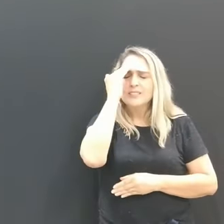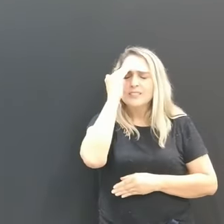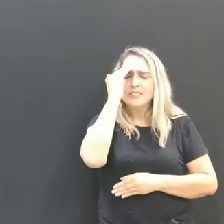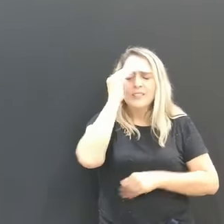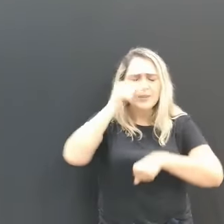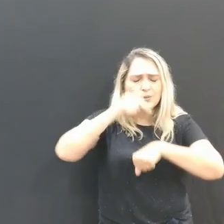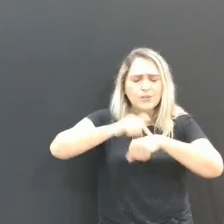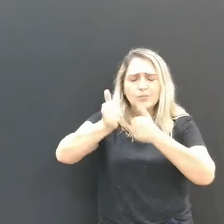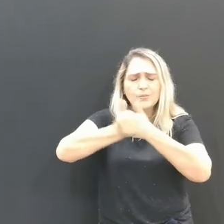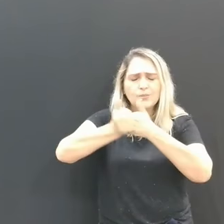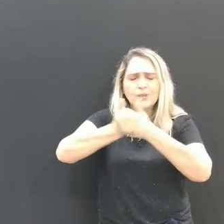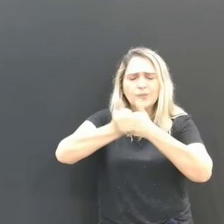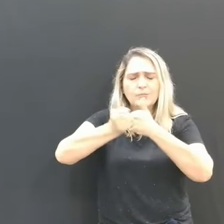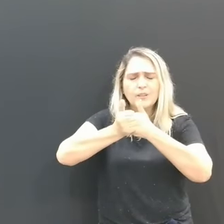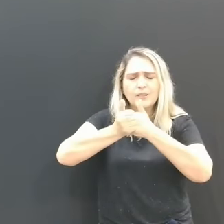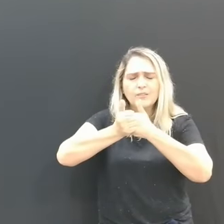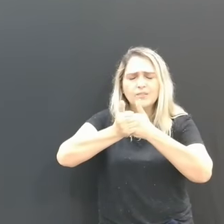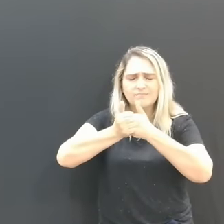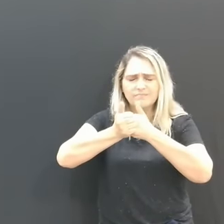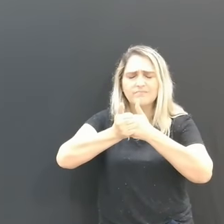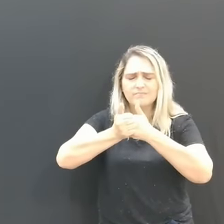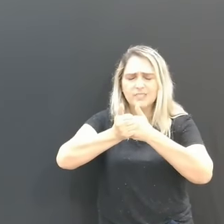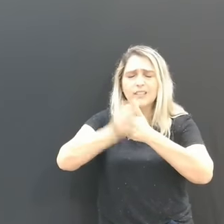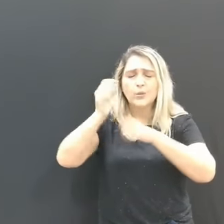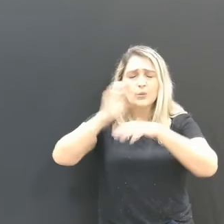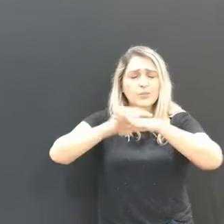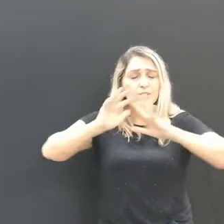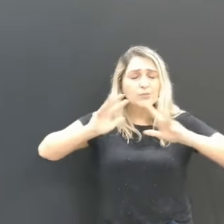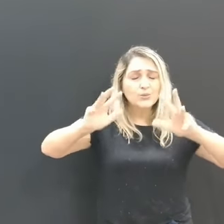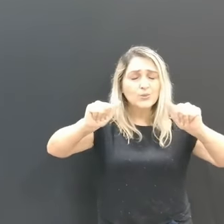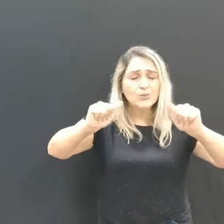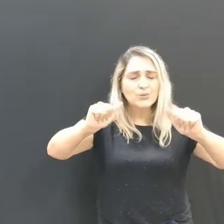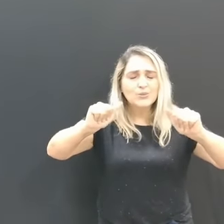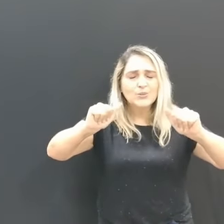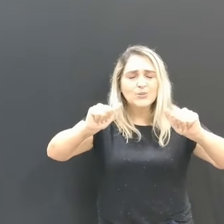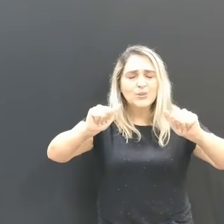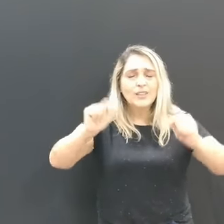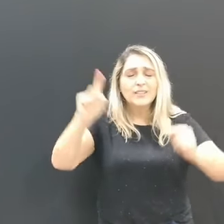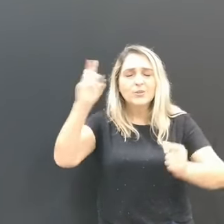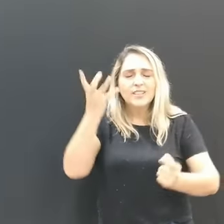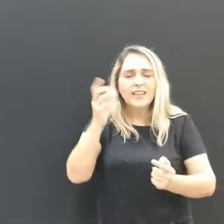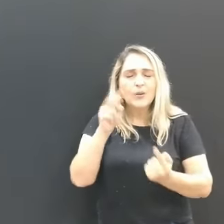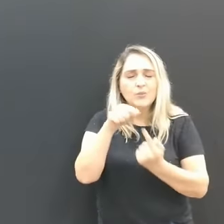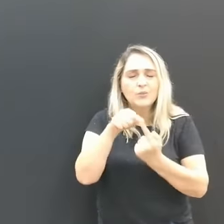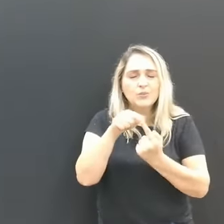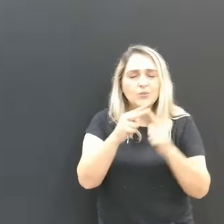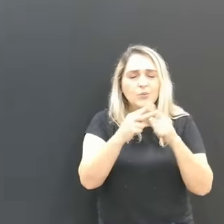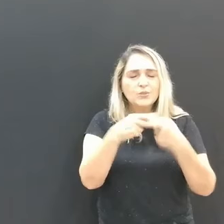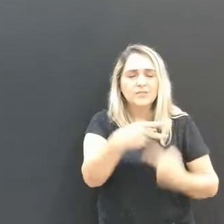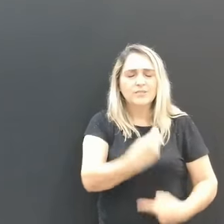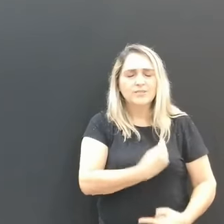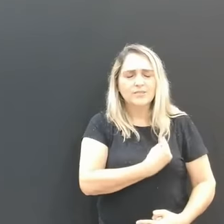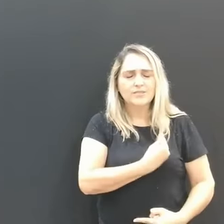servirmos e Te adorarmos de verdade. Senhor, está muito perto da Tua vinda. Está muito